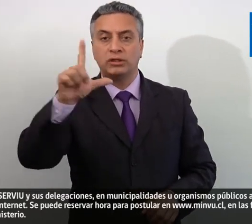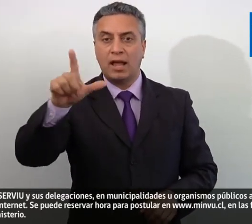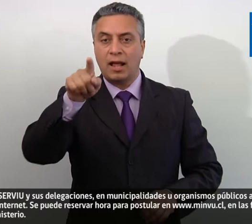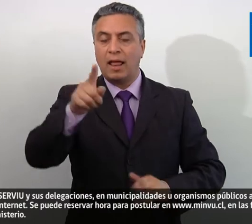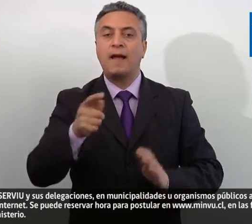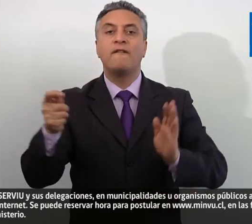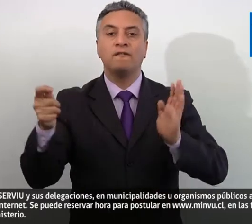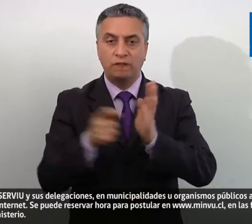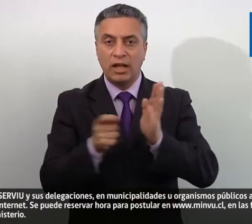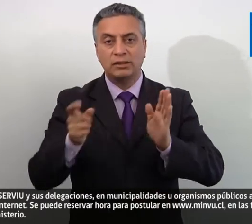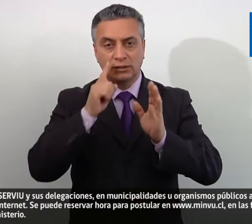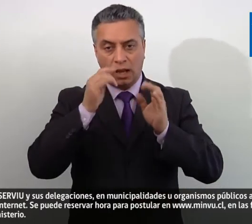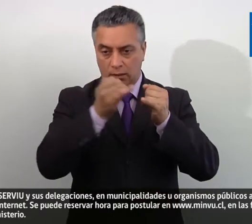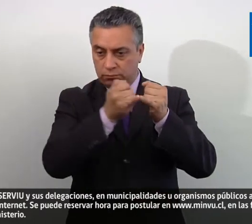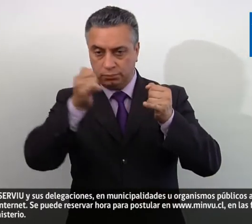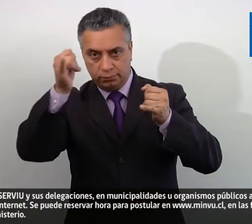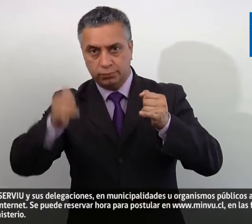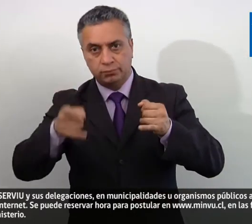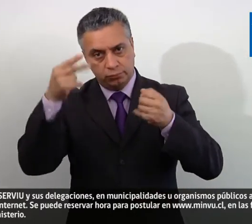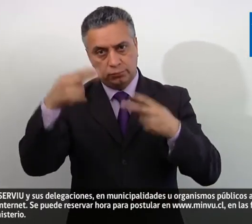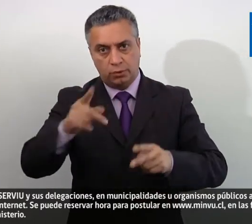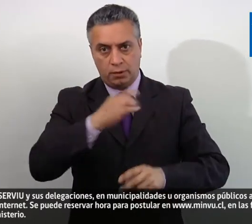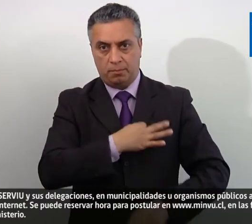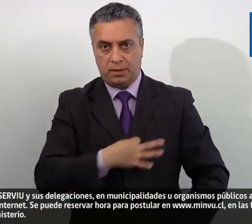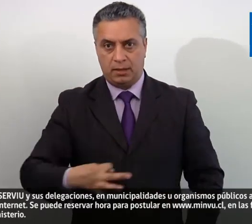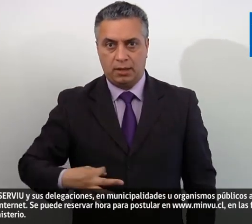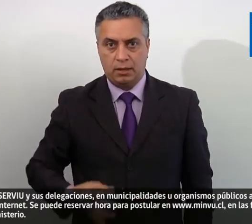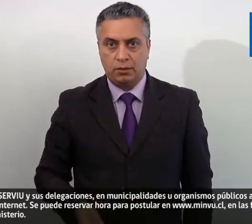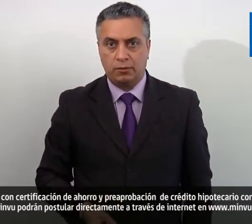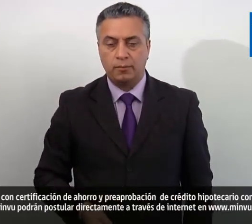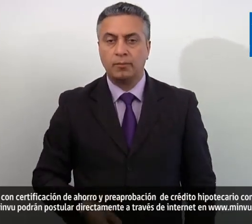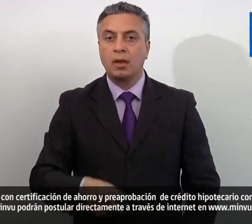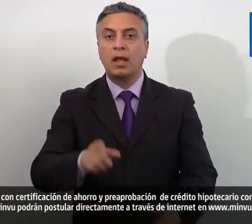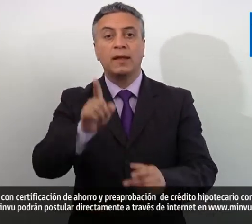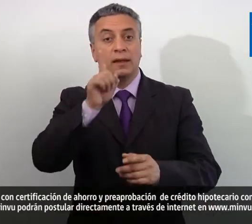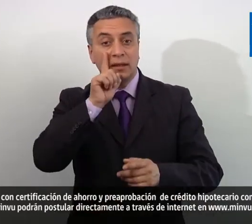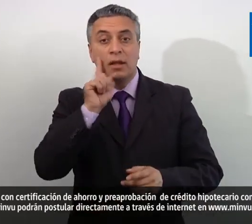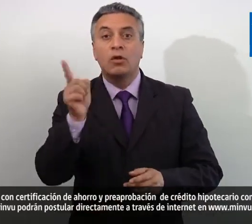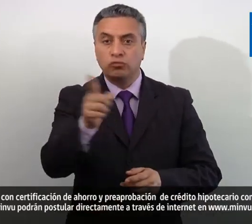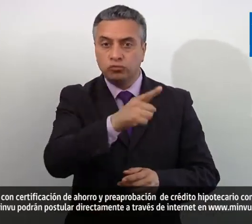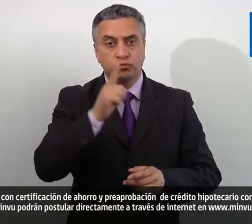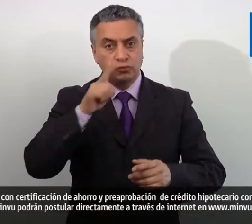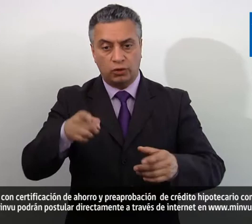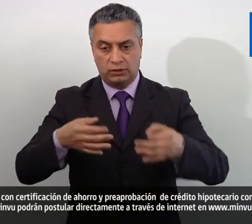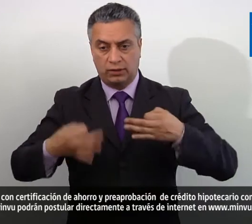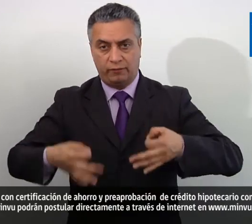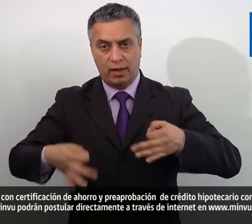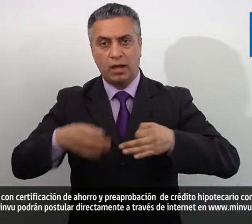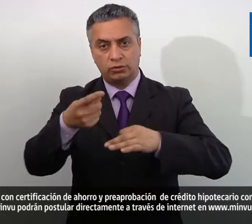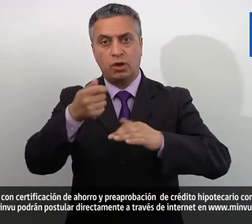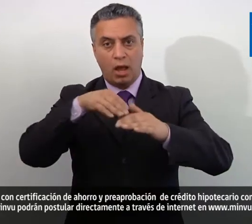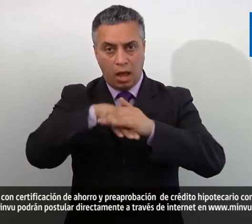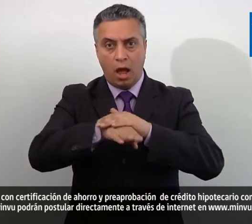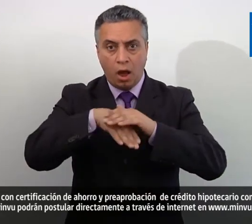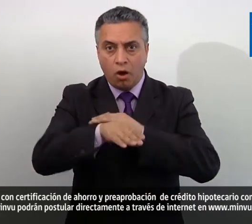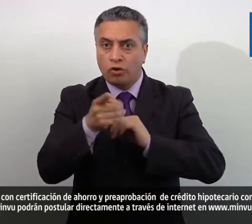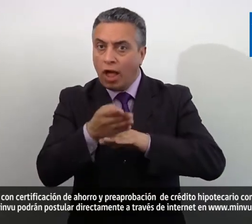en las fechas que determine el Ministerio. Quienes cuenten con certificación de ahorro y preaprobación de